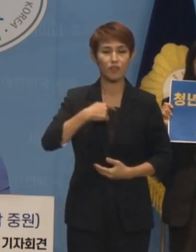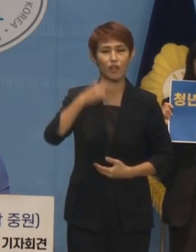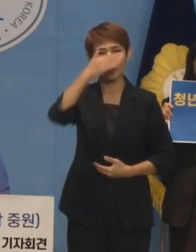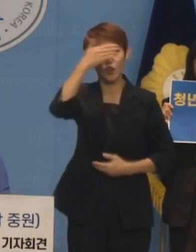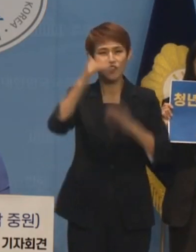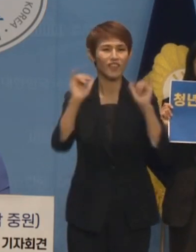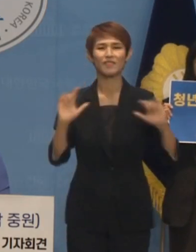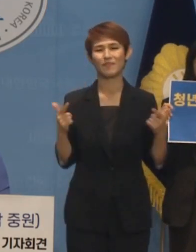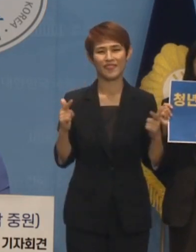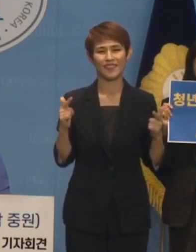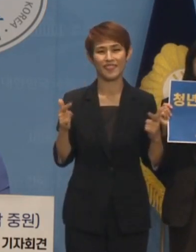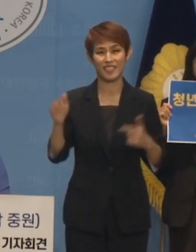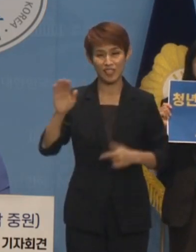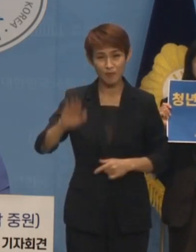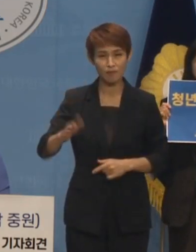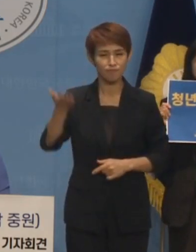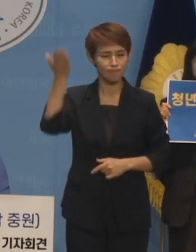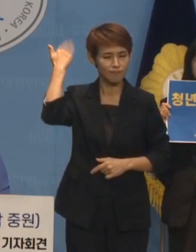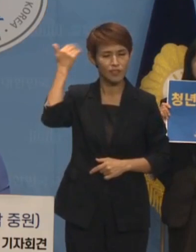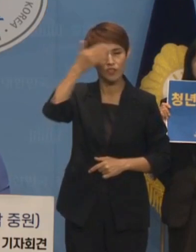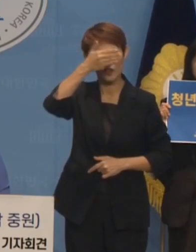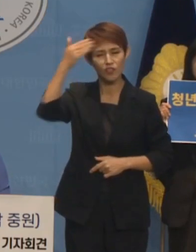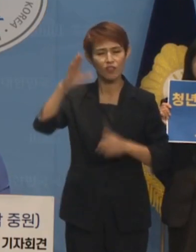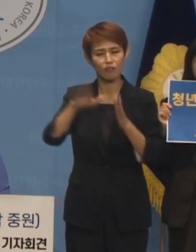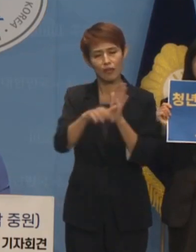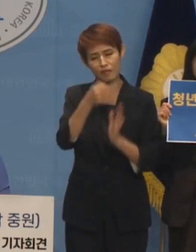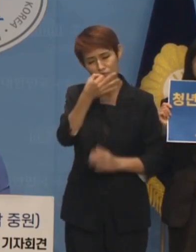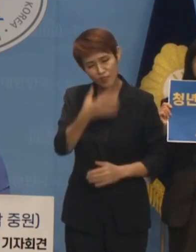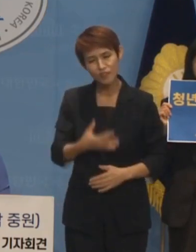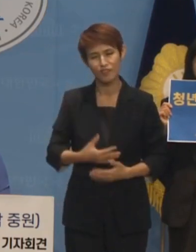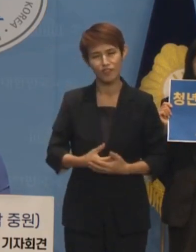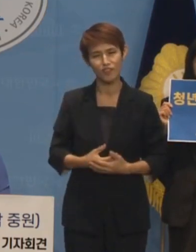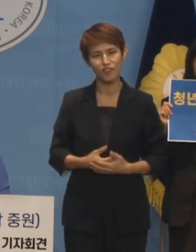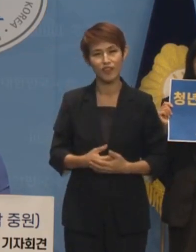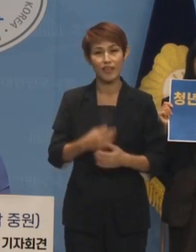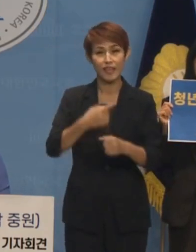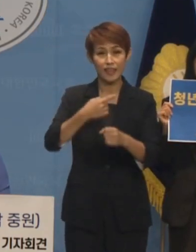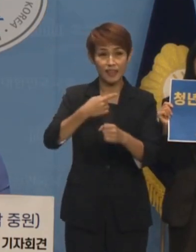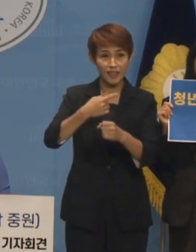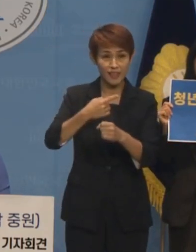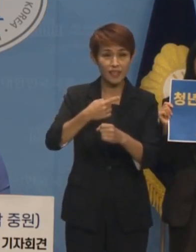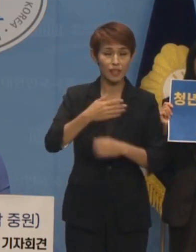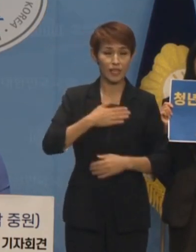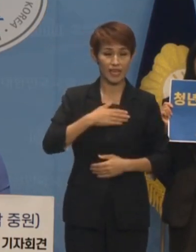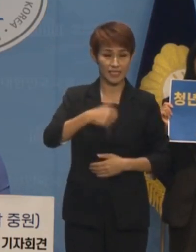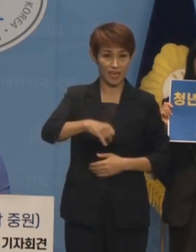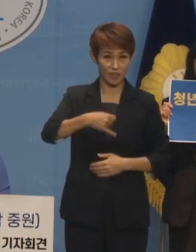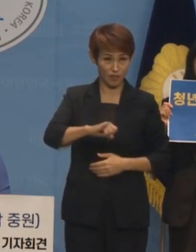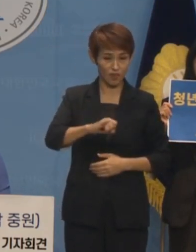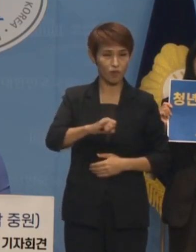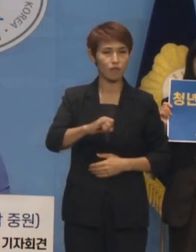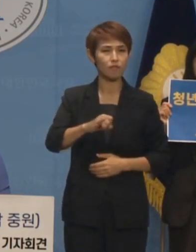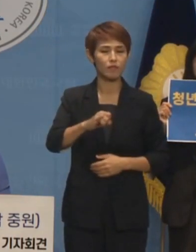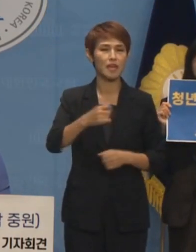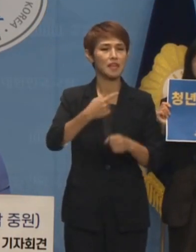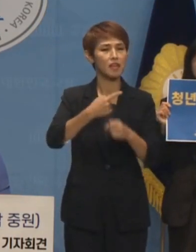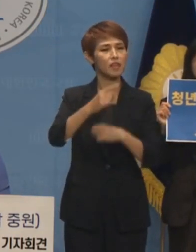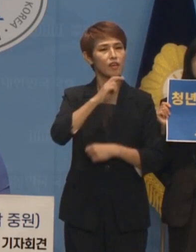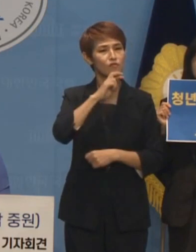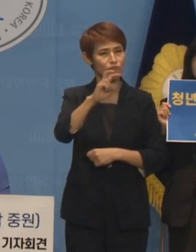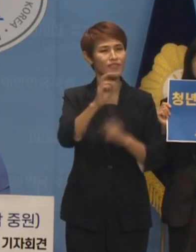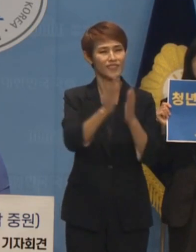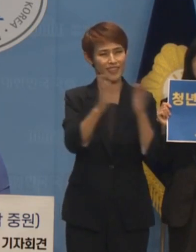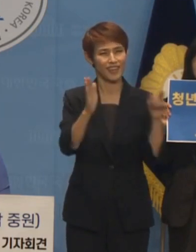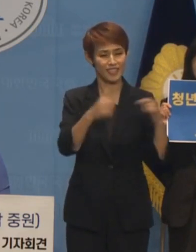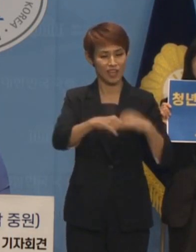하지만 힘든 시기를 겪었던 청년기가 있었고 내년에 청년이 되는 자녀를 두는 엄마이고 오늘 함께 해주신